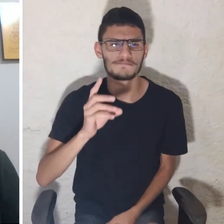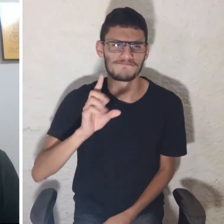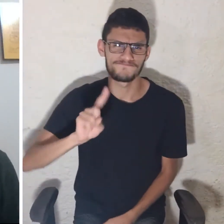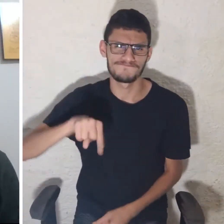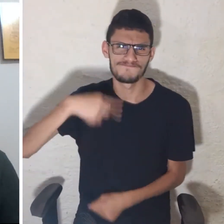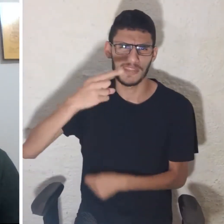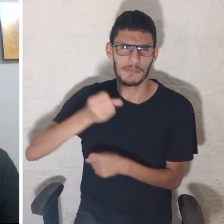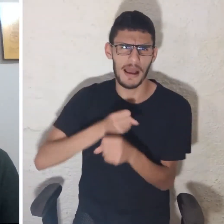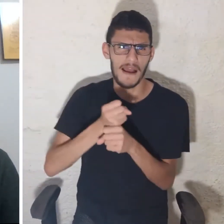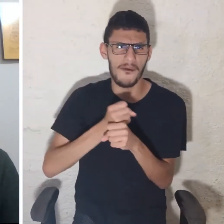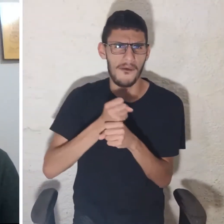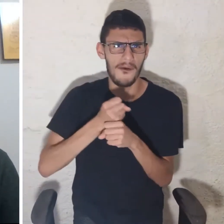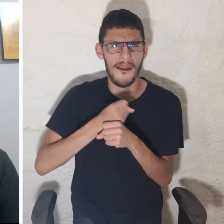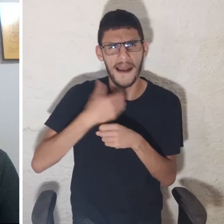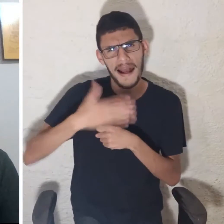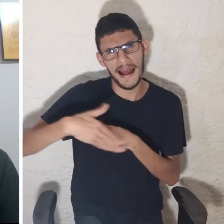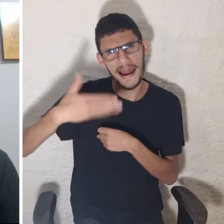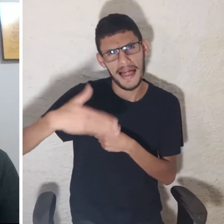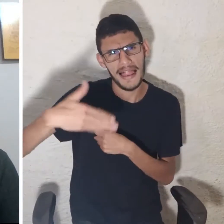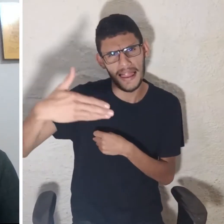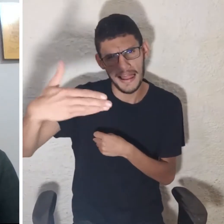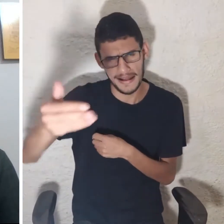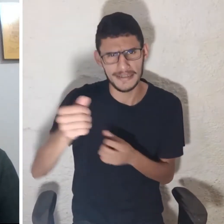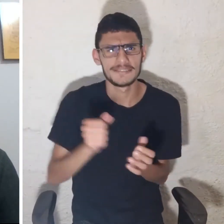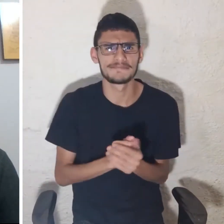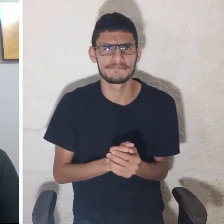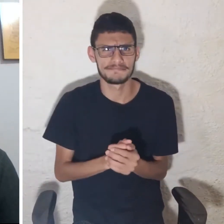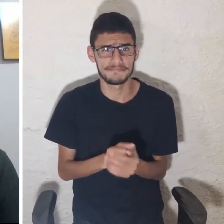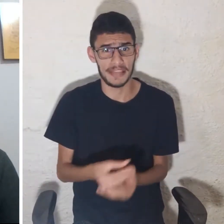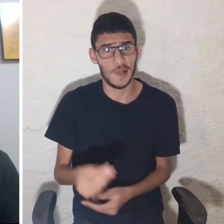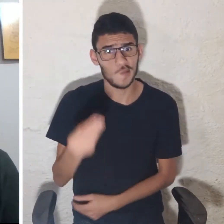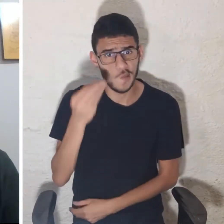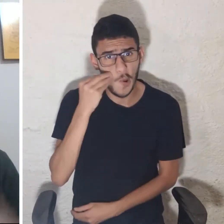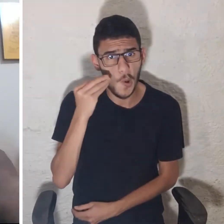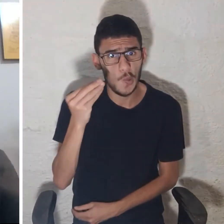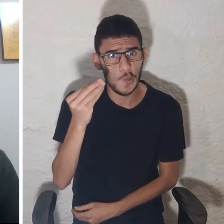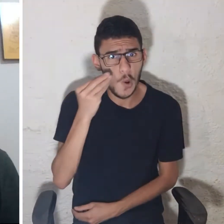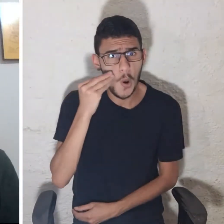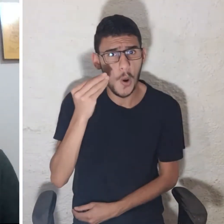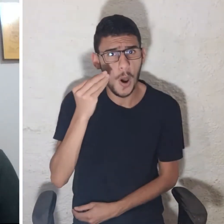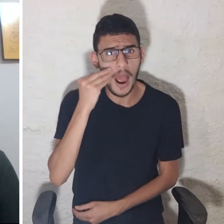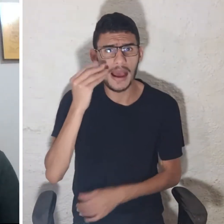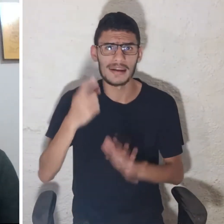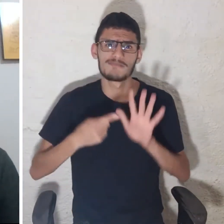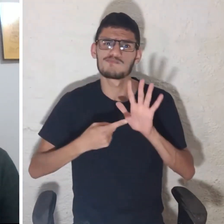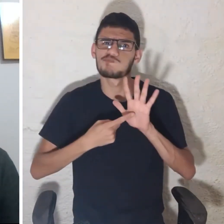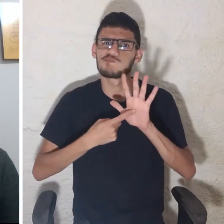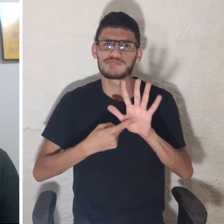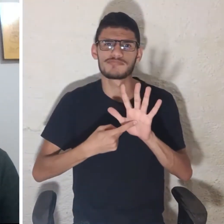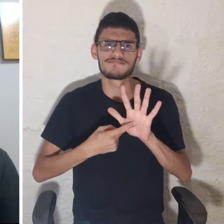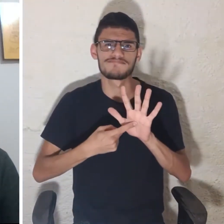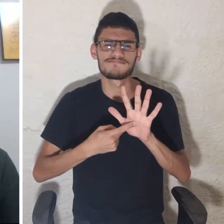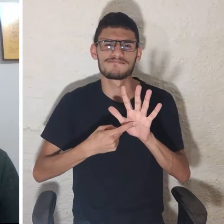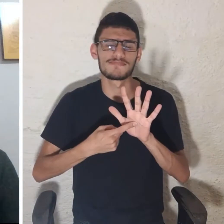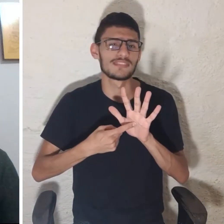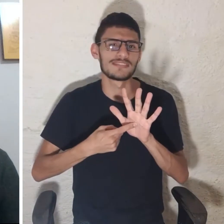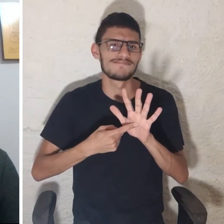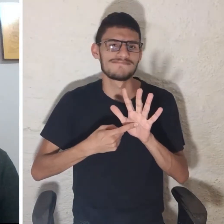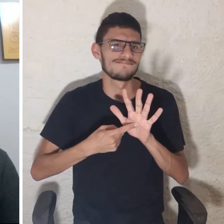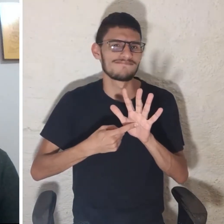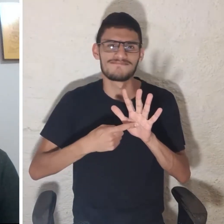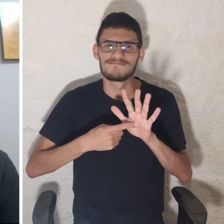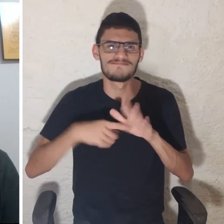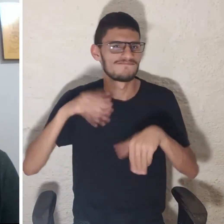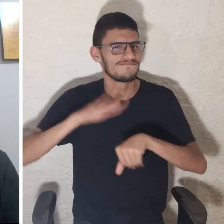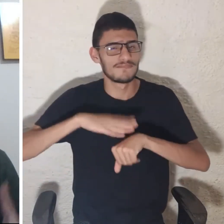feita muitas décadas depois, na verdade, né, e ela tentou retratar aquele momento de uma maneira, né, muito heróica, mas